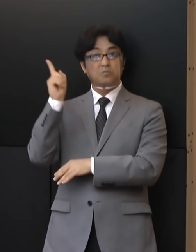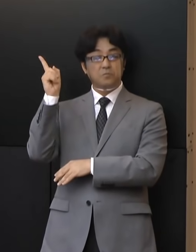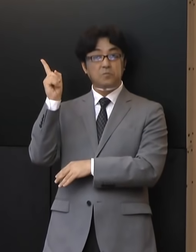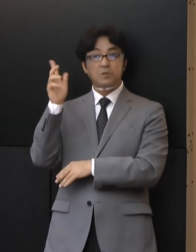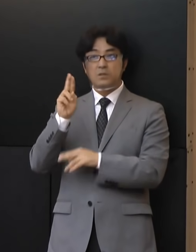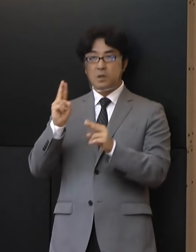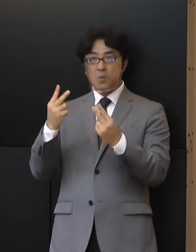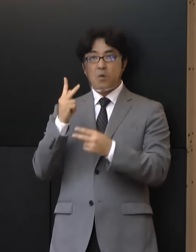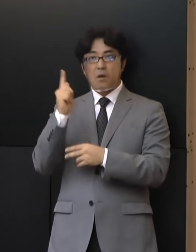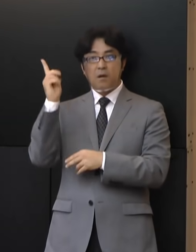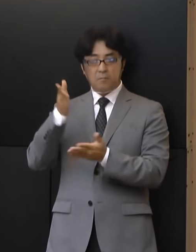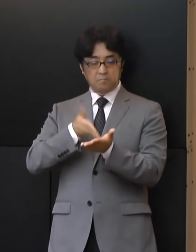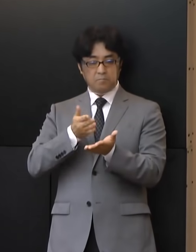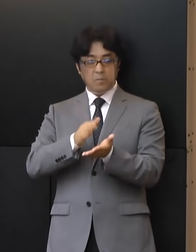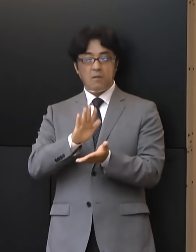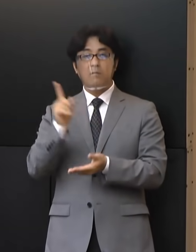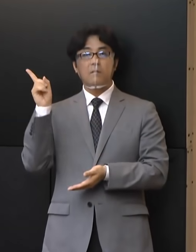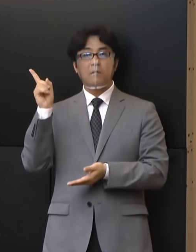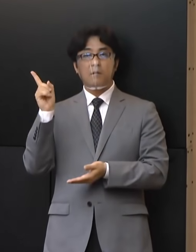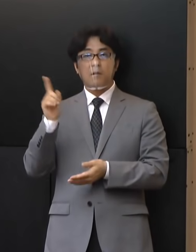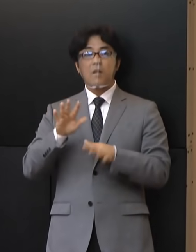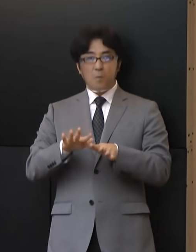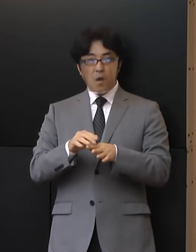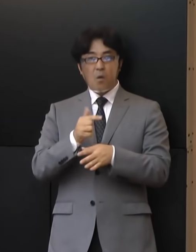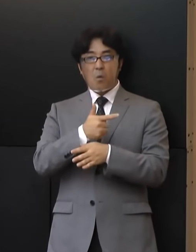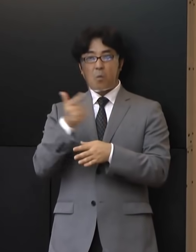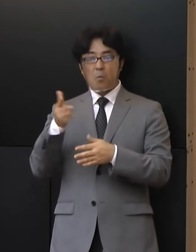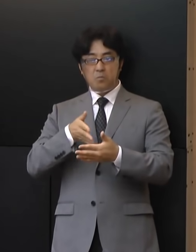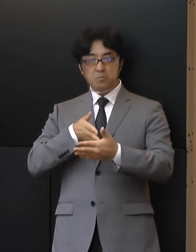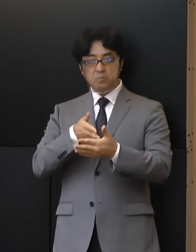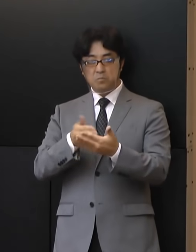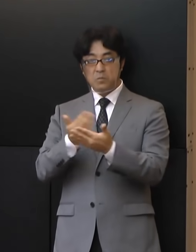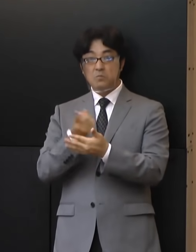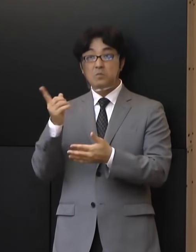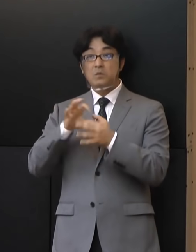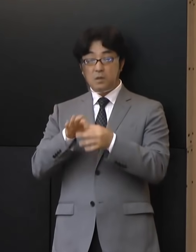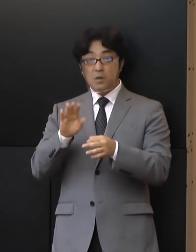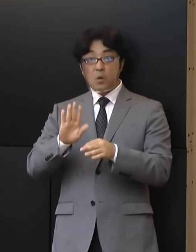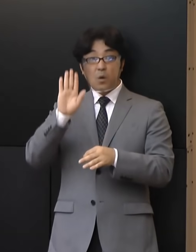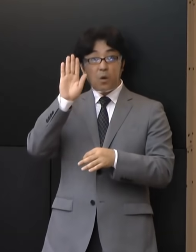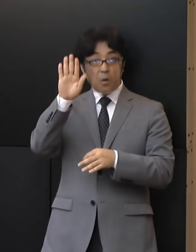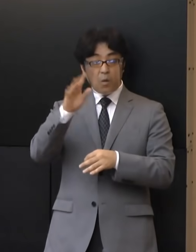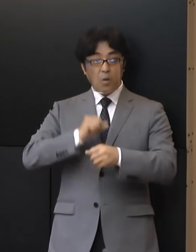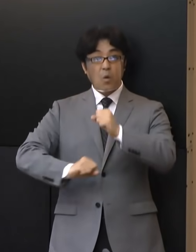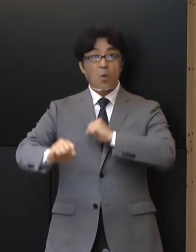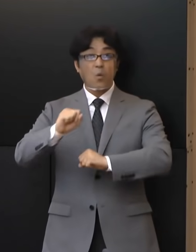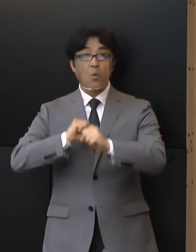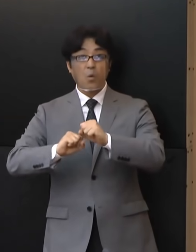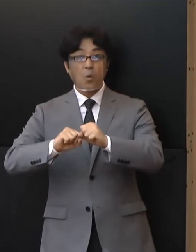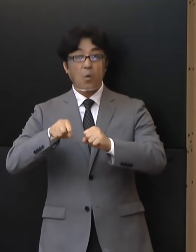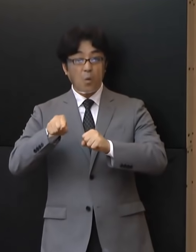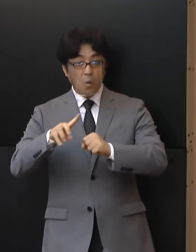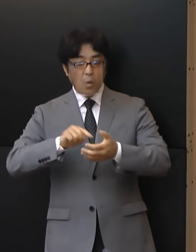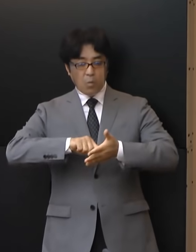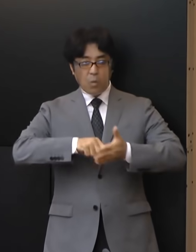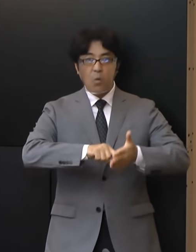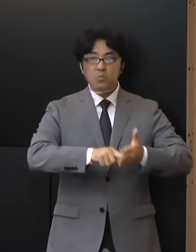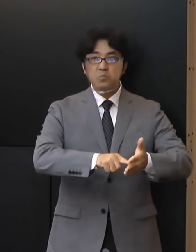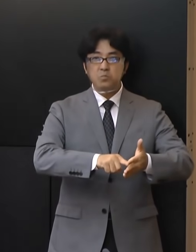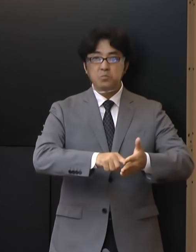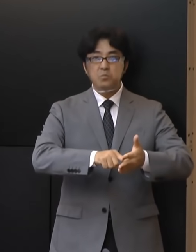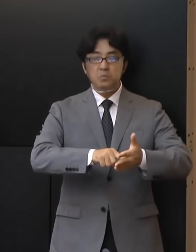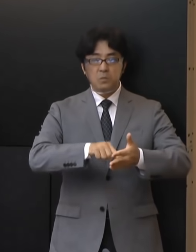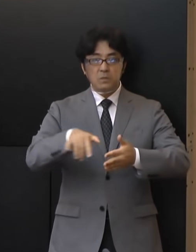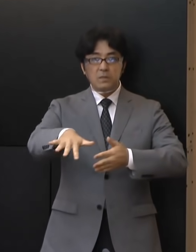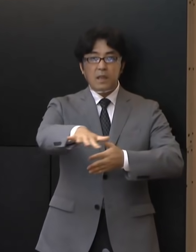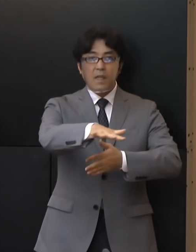発言があったとおり、今大幅な緩和をすれば、これまでの行動変容の努力や成果が水の泡にな